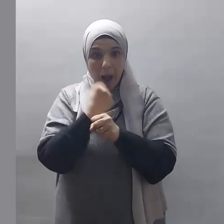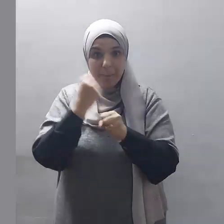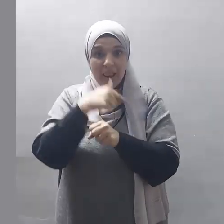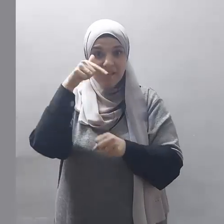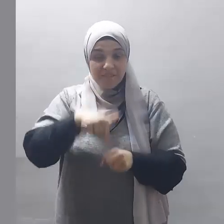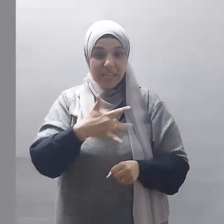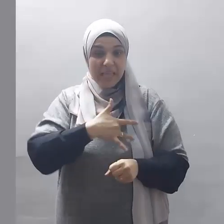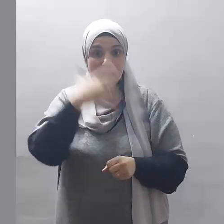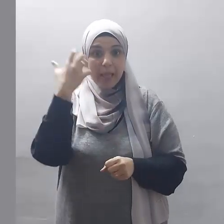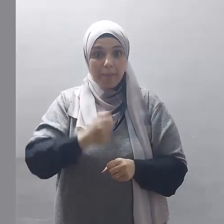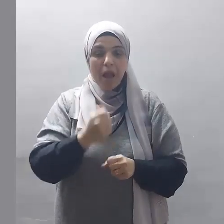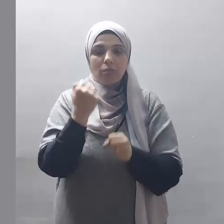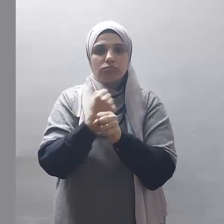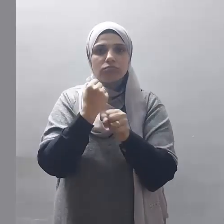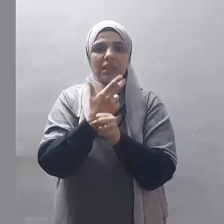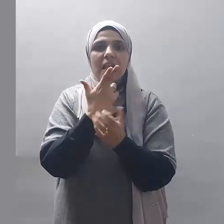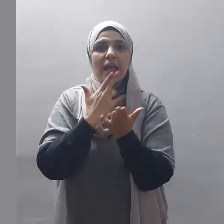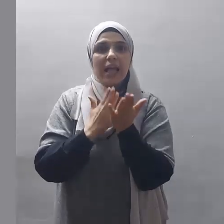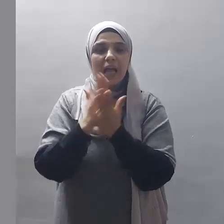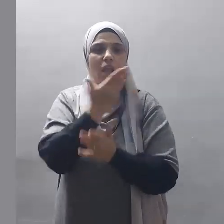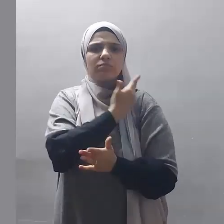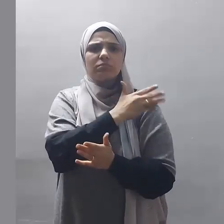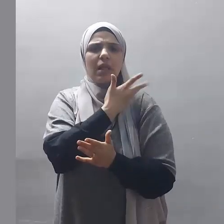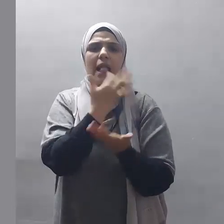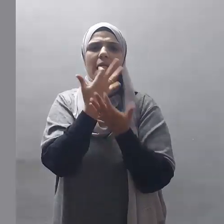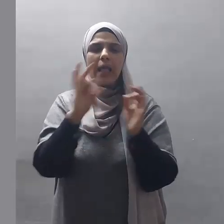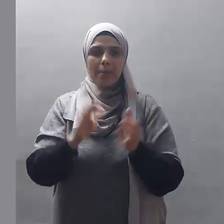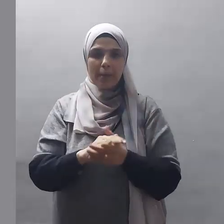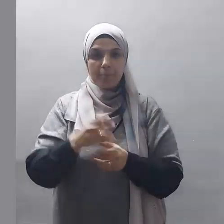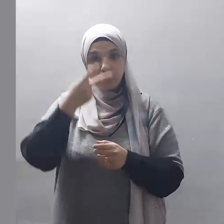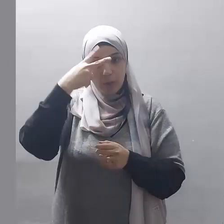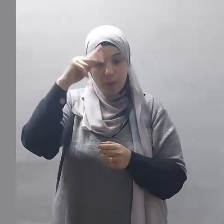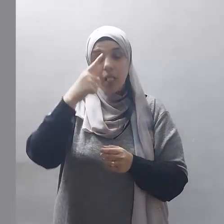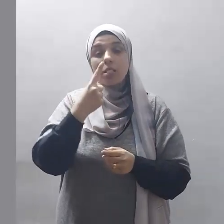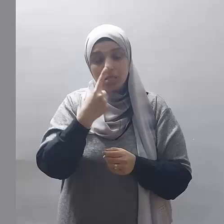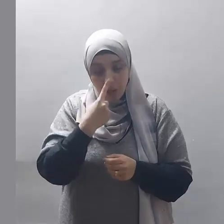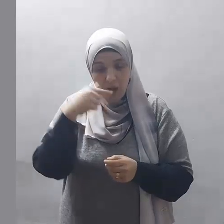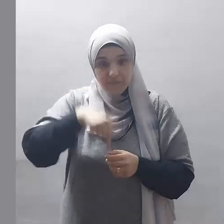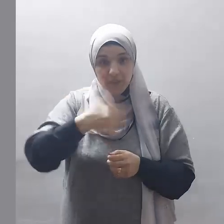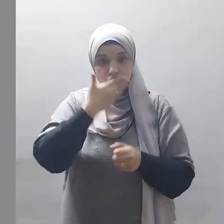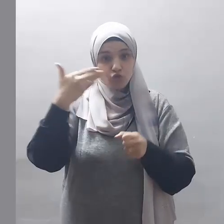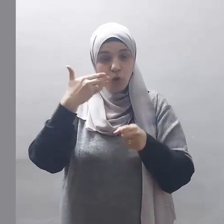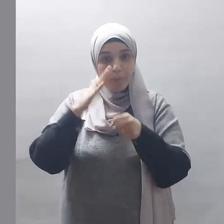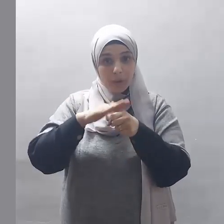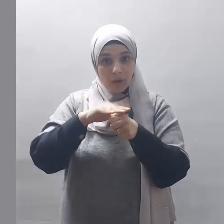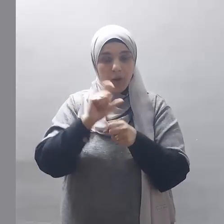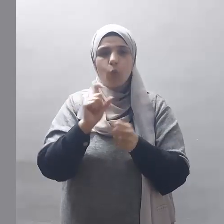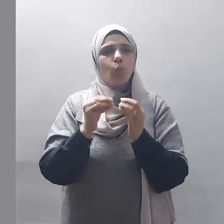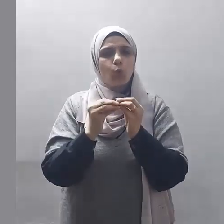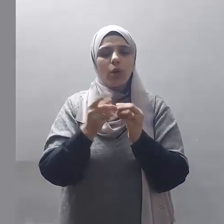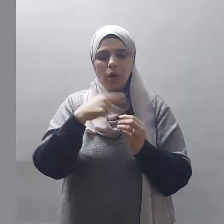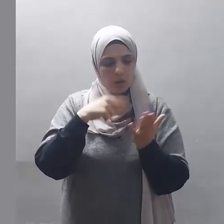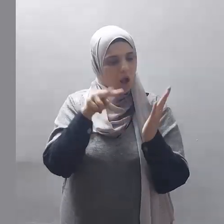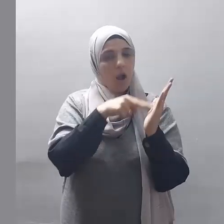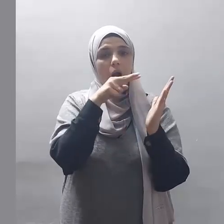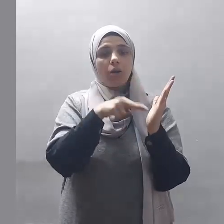تقدم من ذنبه ومن الطاعات الجليله في رمضان تلاوه القران الكريم